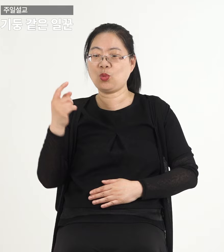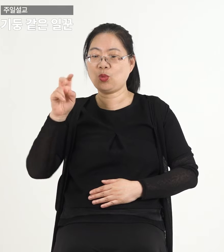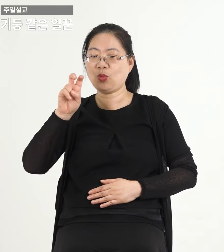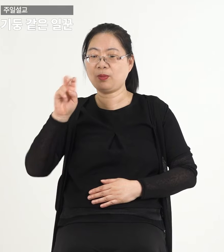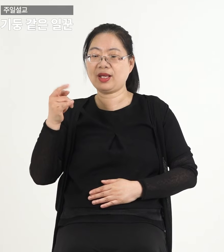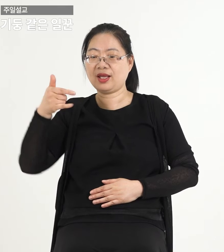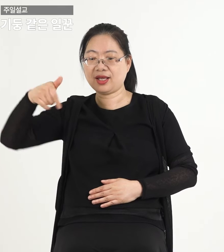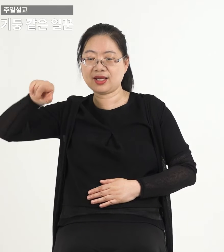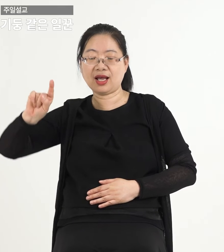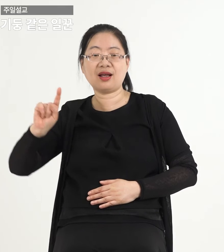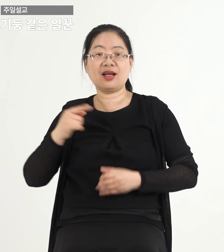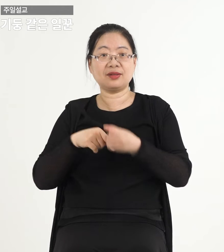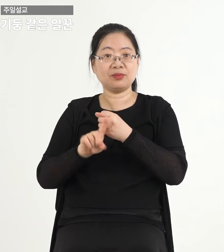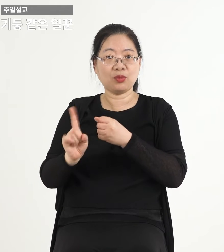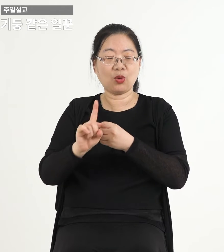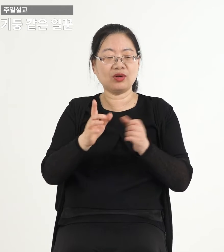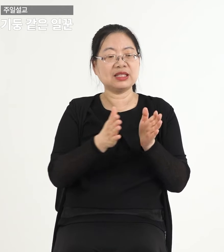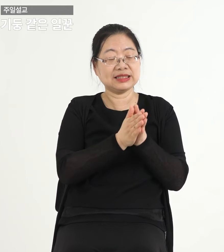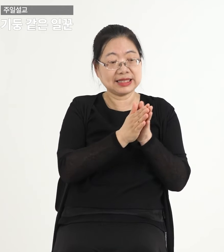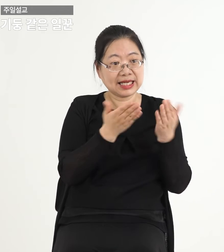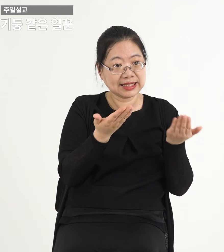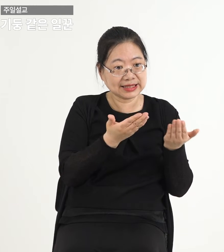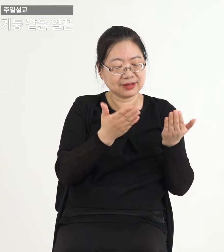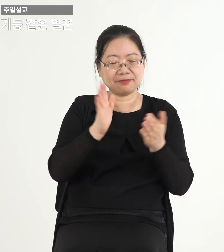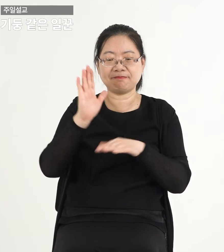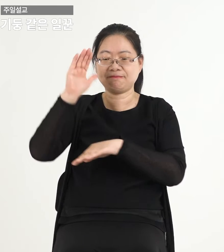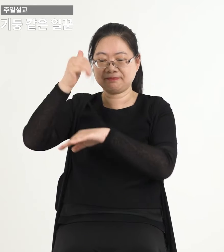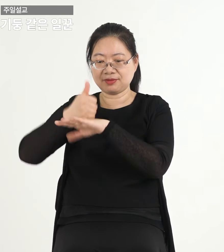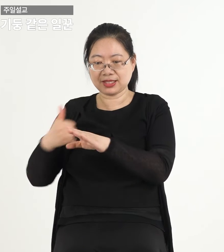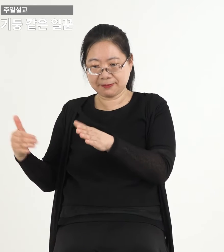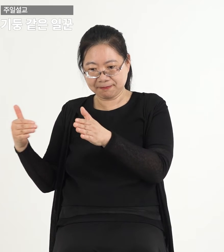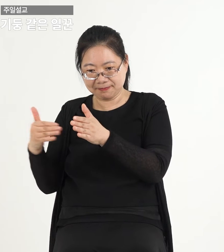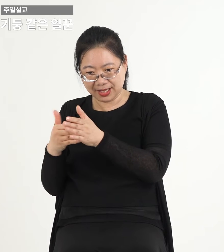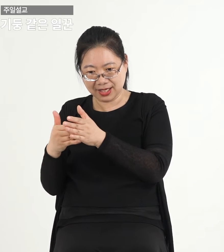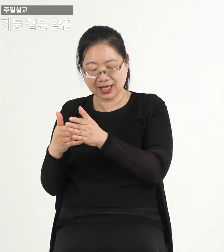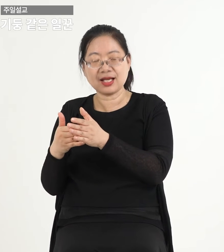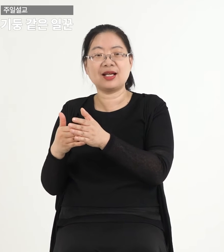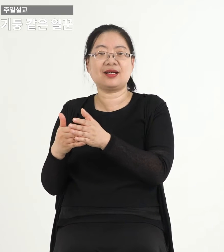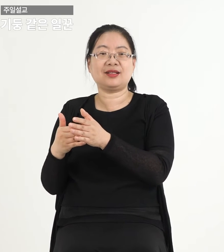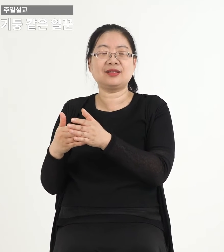말은 무슨 말이에요? 시작한 일은 마무리 짓는